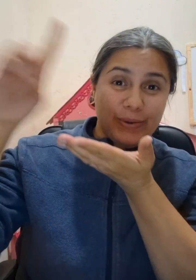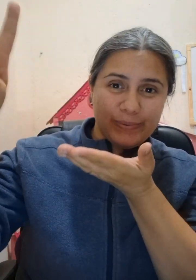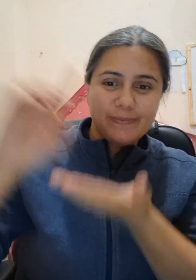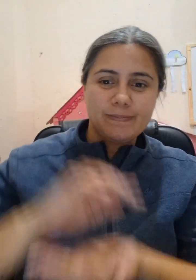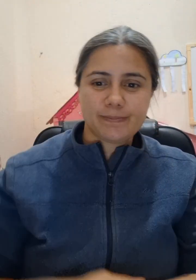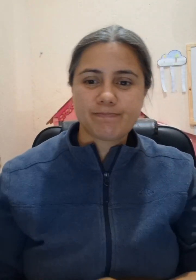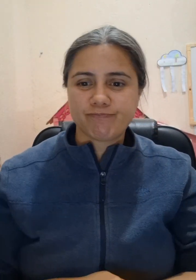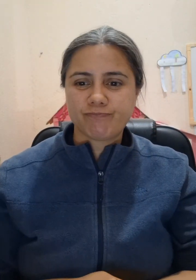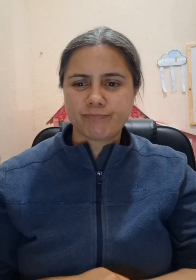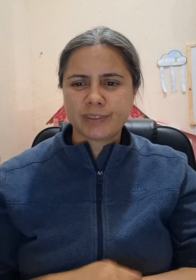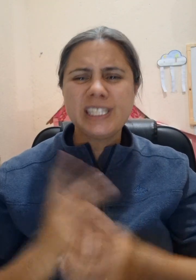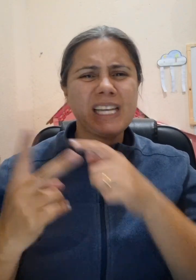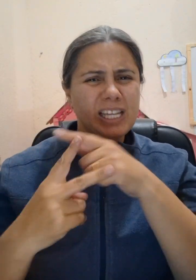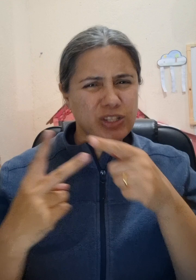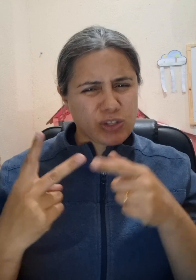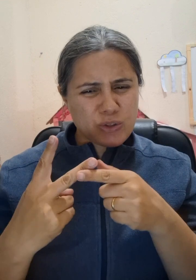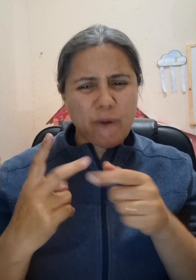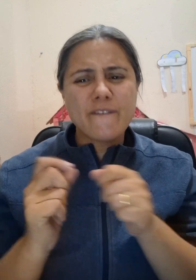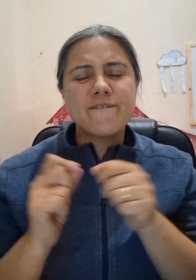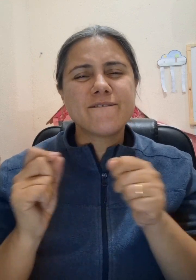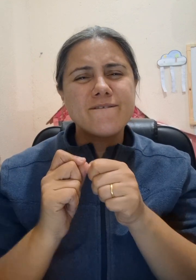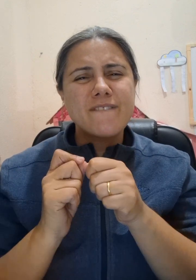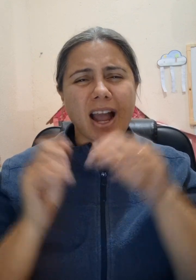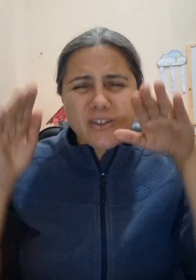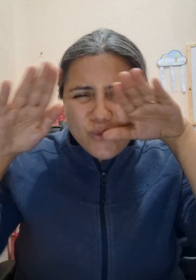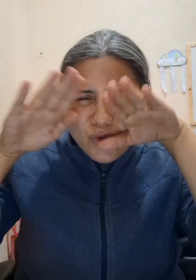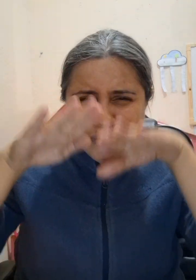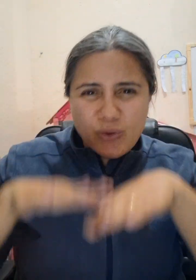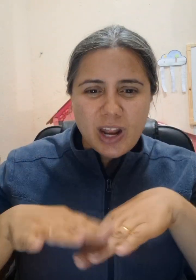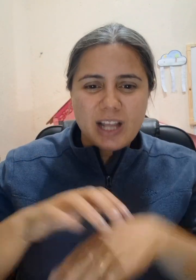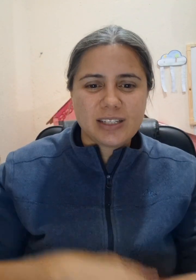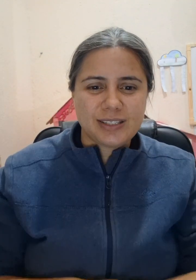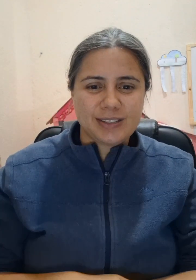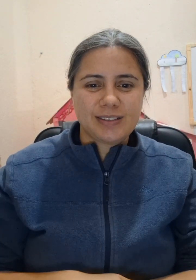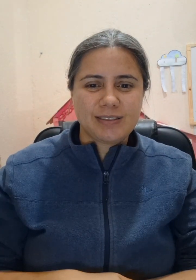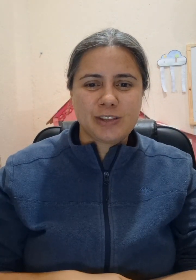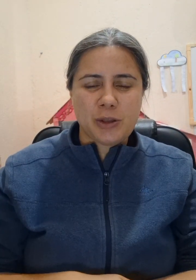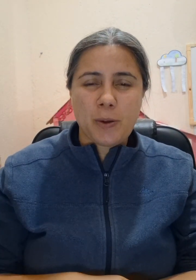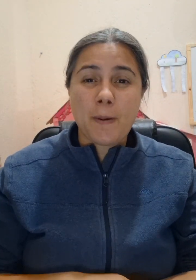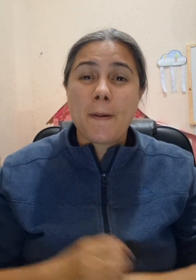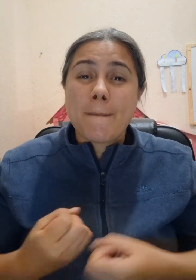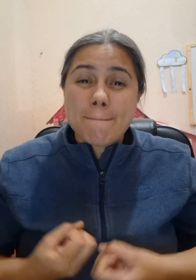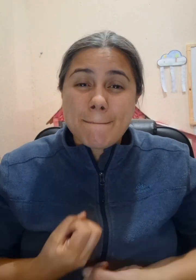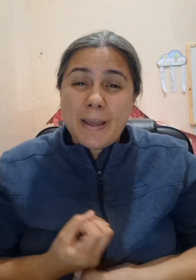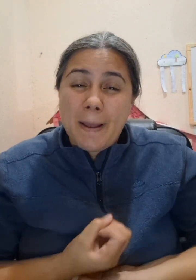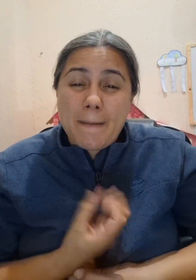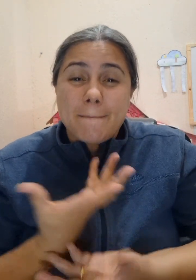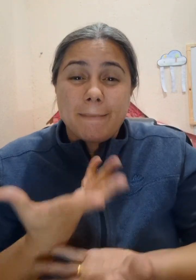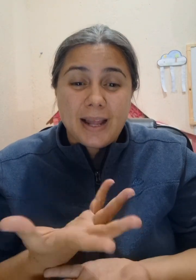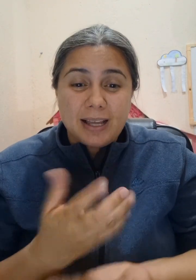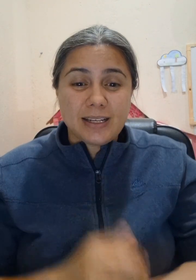envolvem a pessoa humana, nós, e Deus, a pessoa de Deus. E essas 2 numa